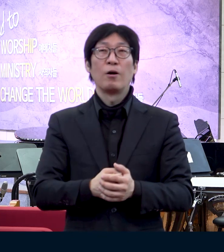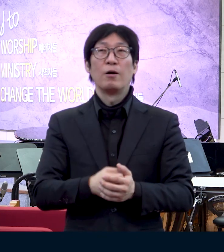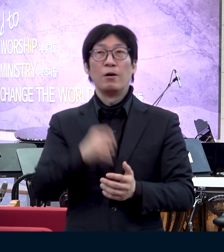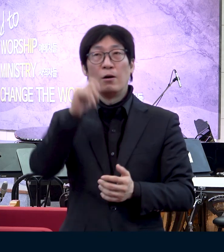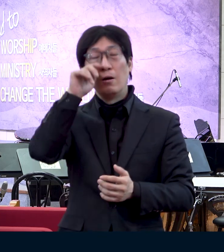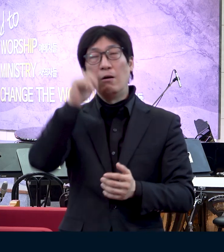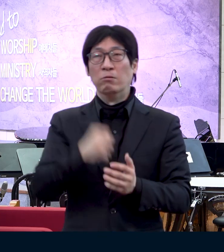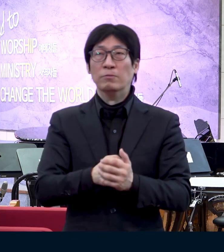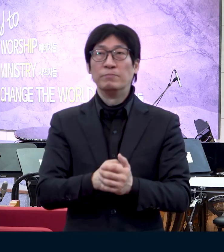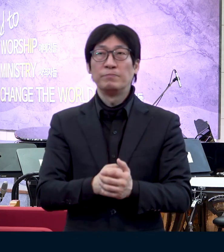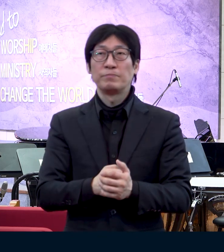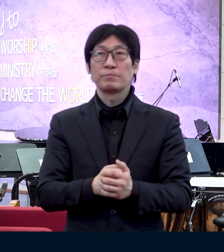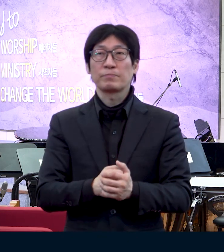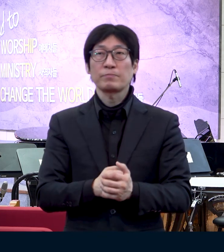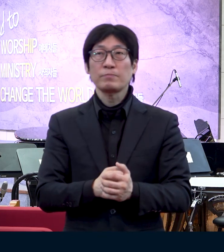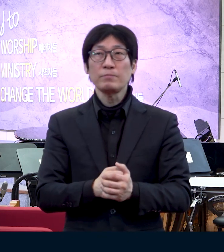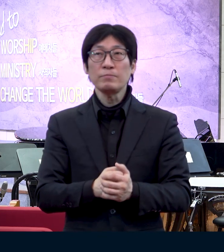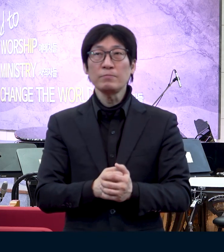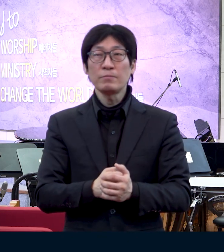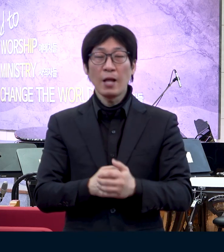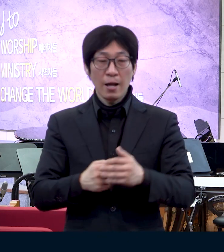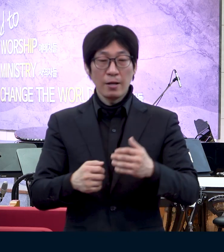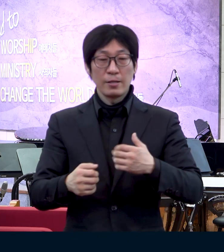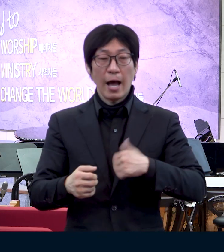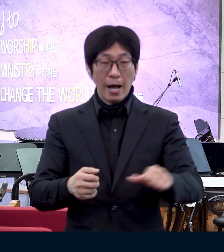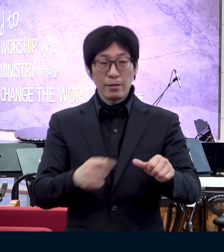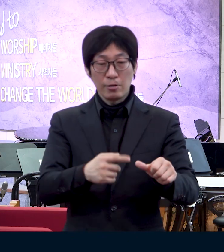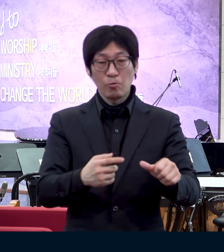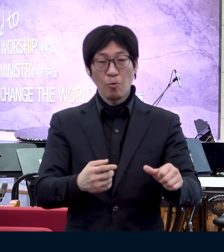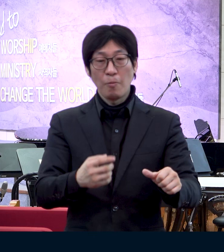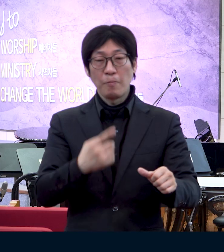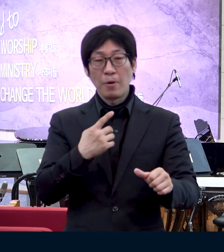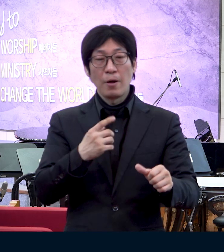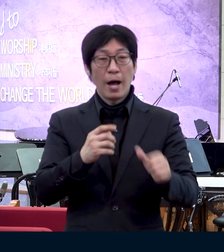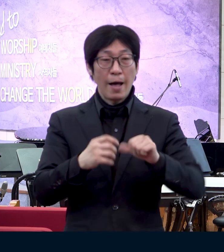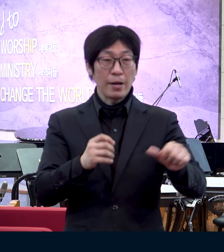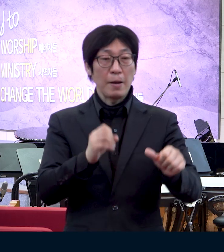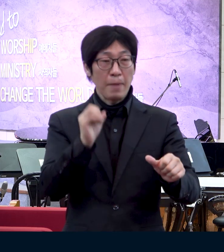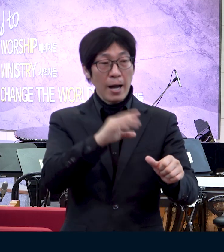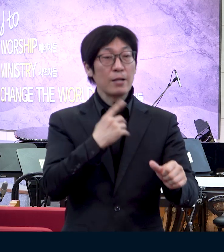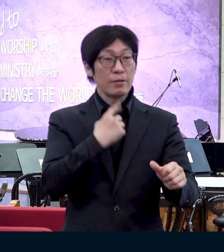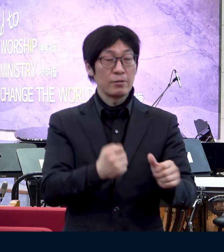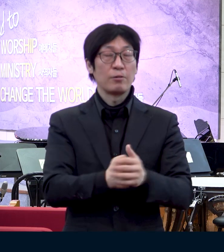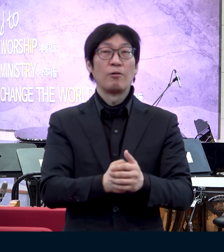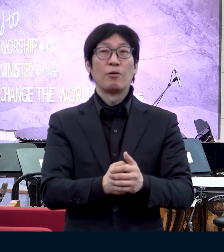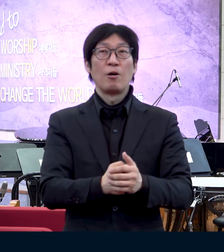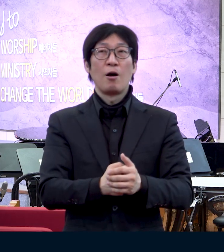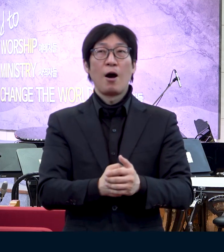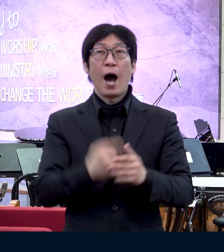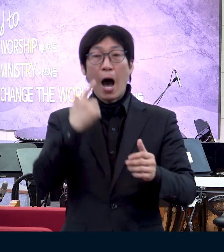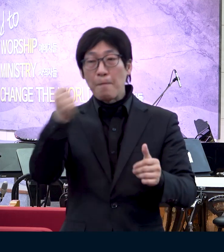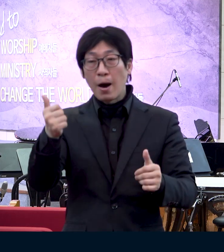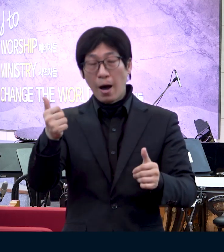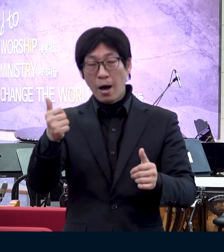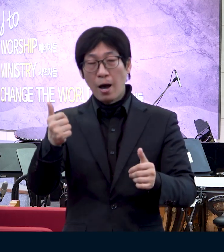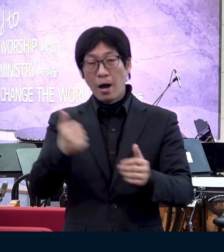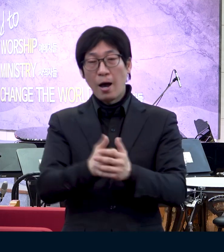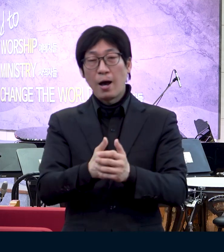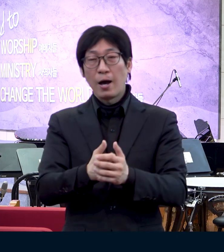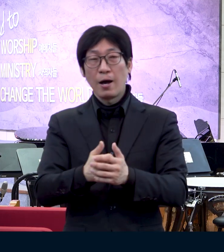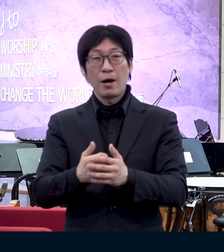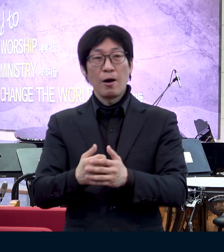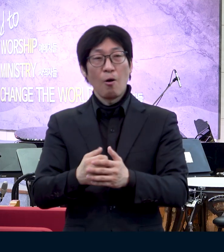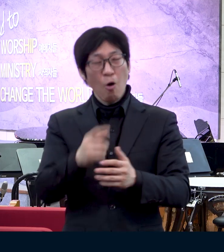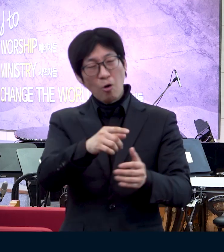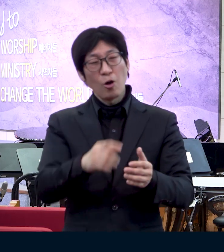그래서 결국은 거기서, 왜냐면 아버지는 약속했잖아, 아들한테. 안 보내겠다고. 그래서 아이들을 찾아와야 되는데 그러려면